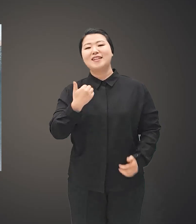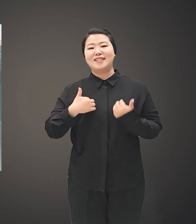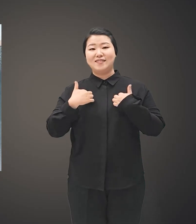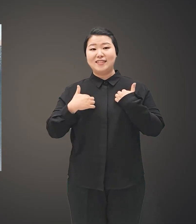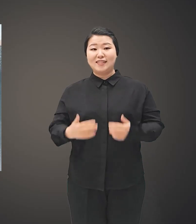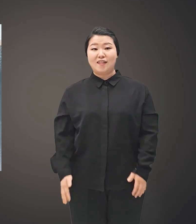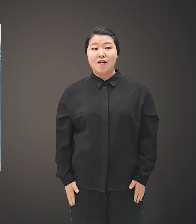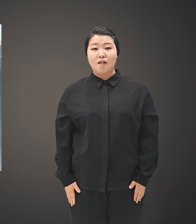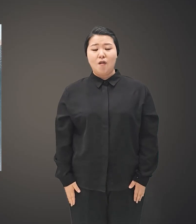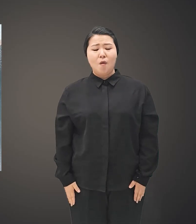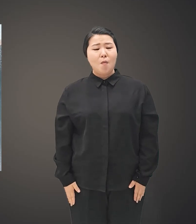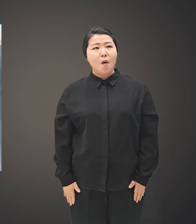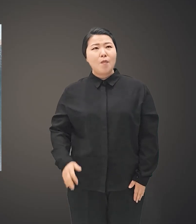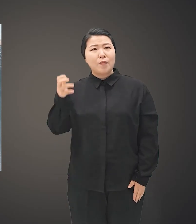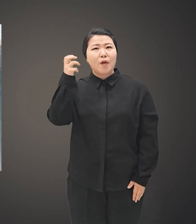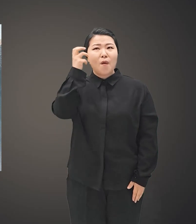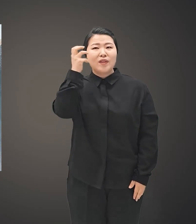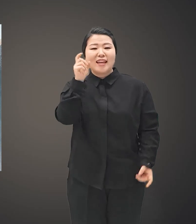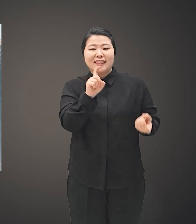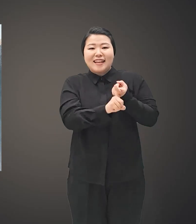마치 영혼의 단짝이랄까요?